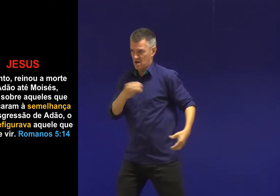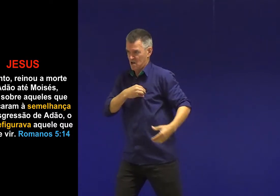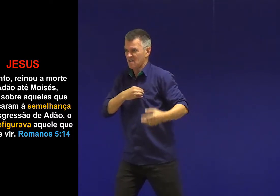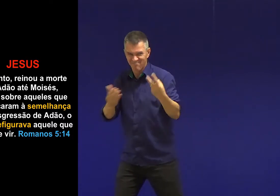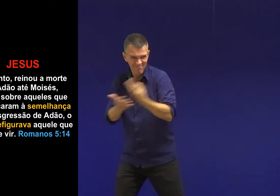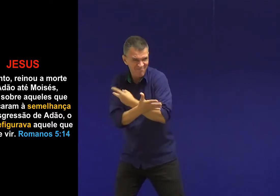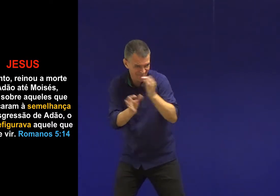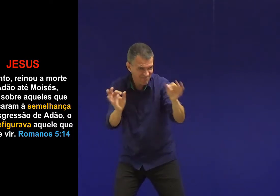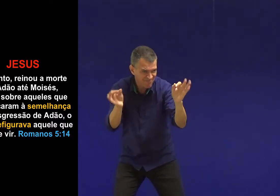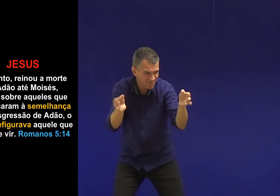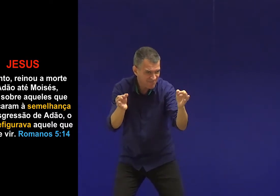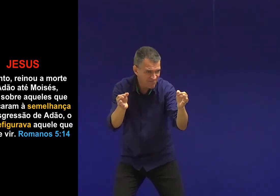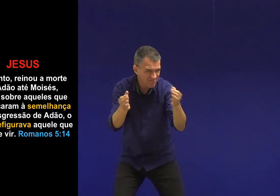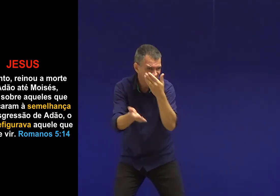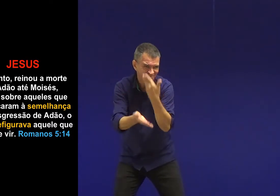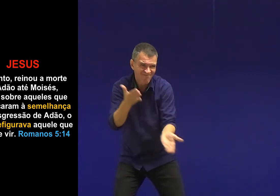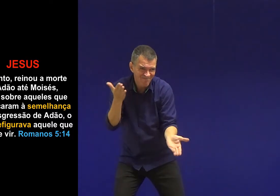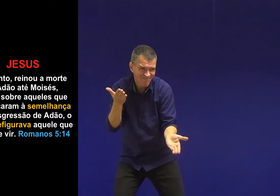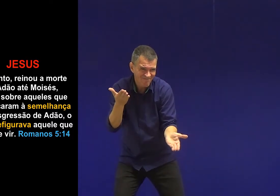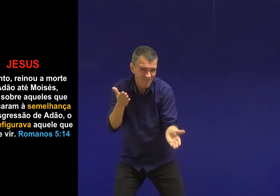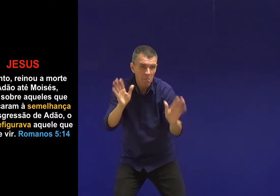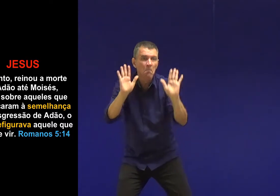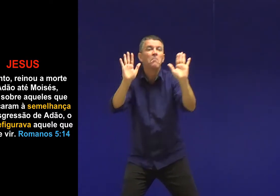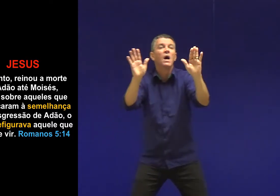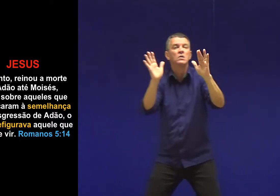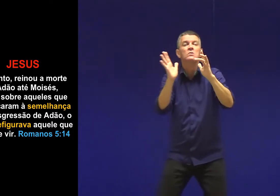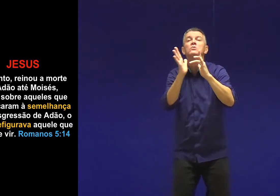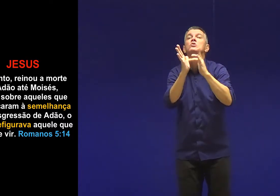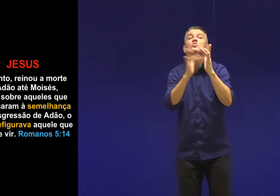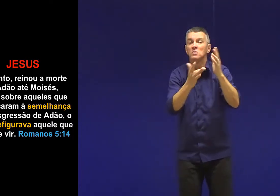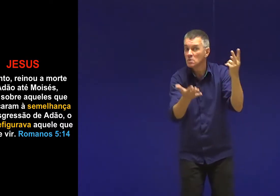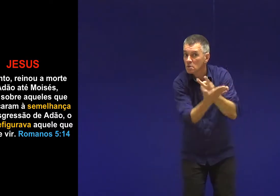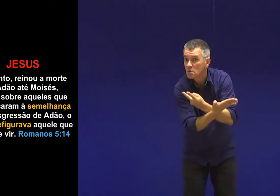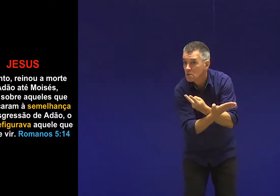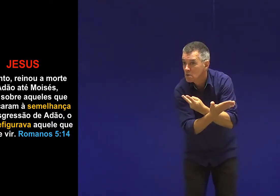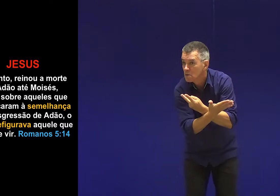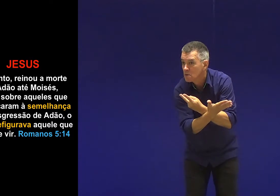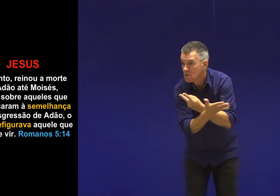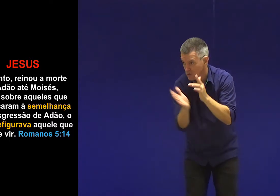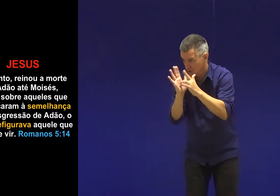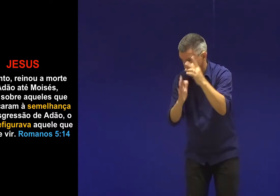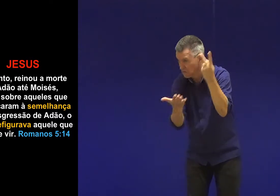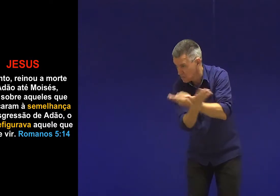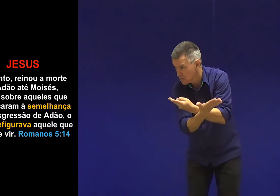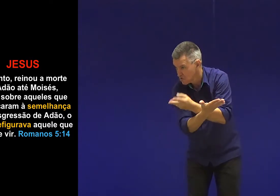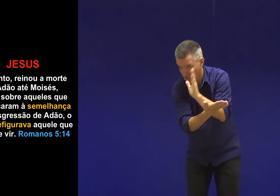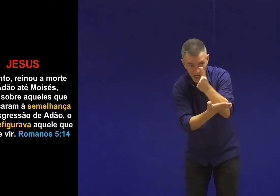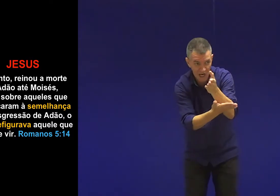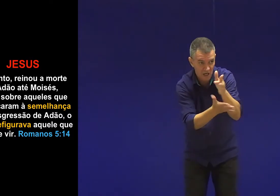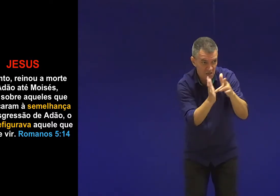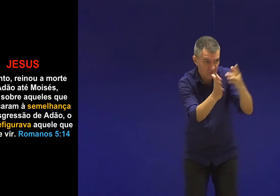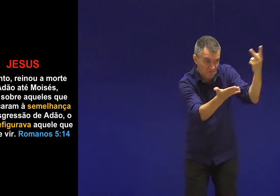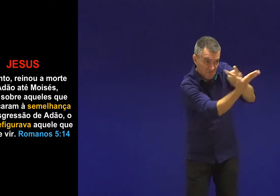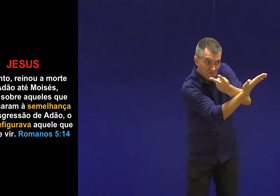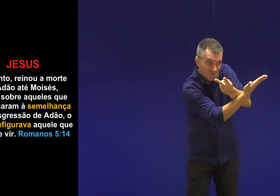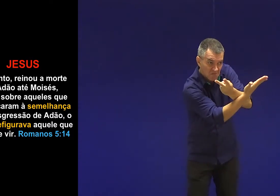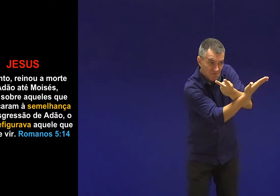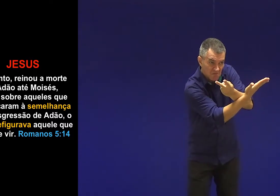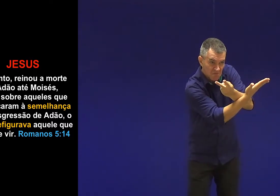Porque Adão comeu da maçã e pecou, certo? Foi dessa maneira que o pecado entrou no mundo. Mas Jesus, ele tem erro. Você encontra erro em